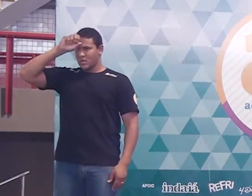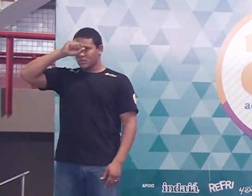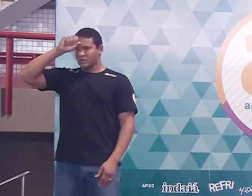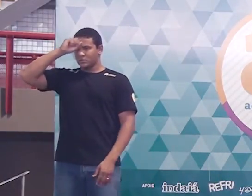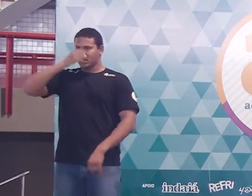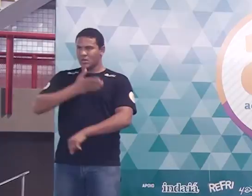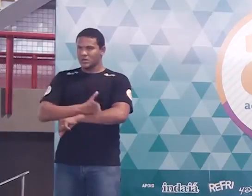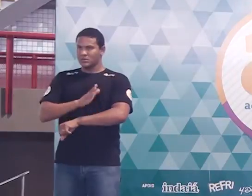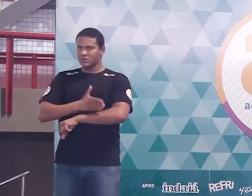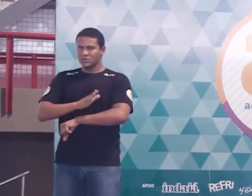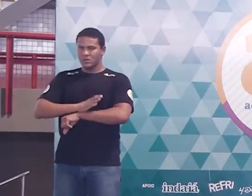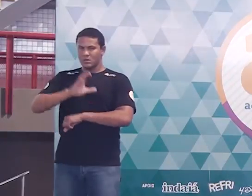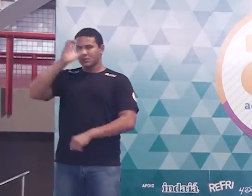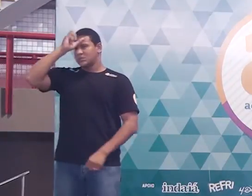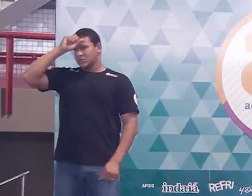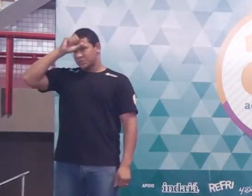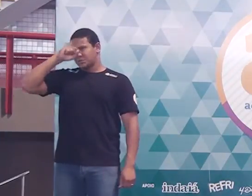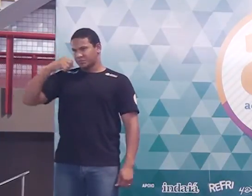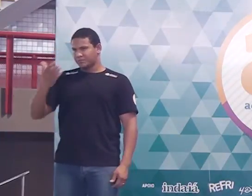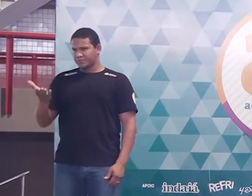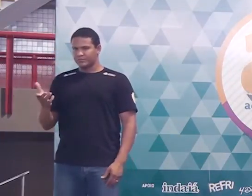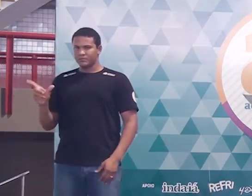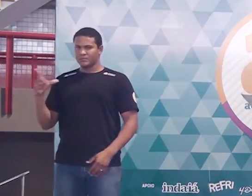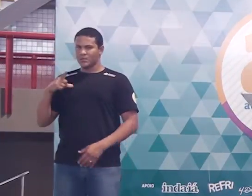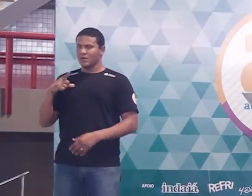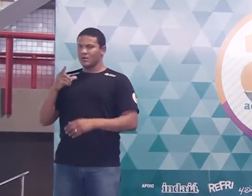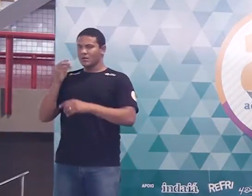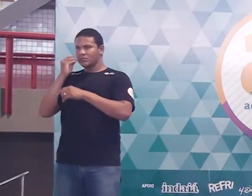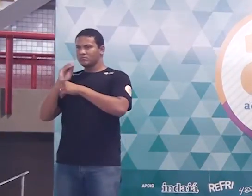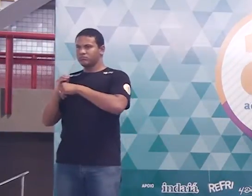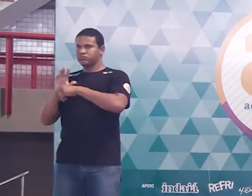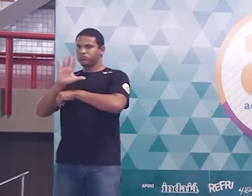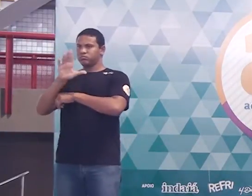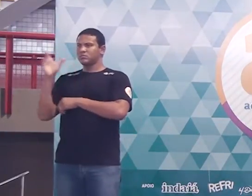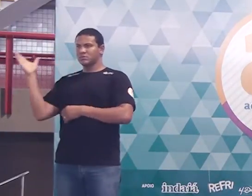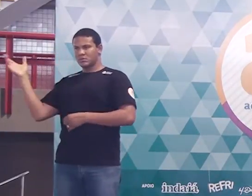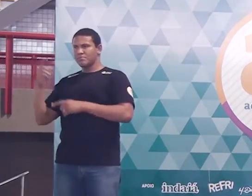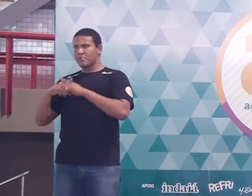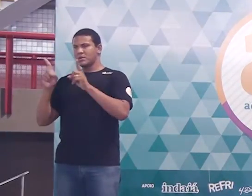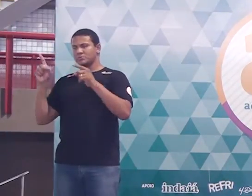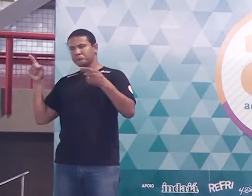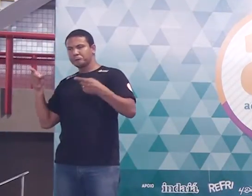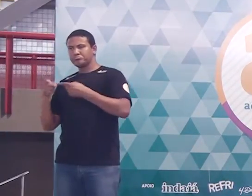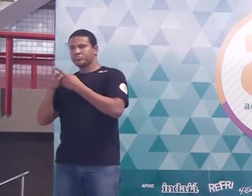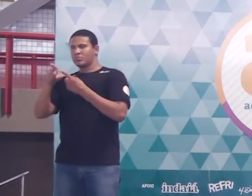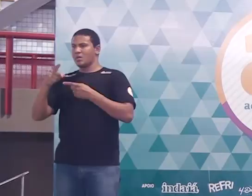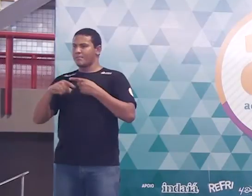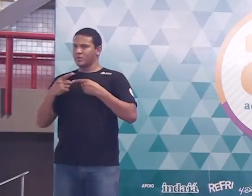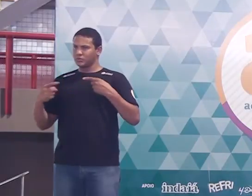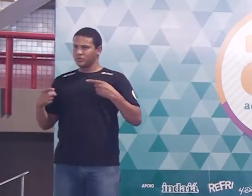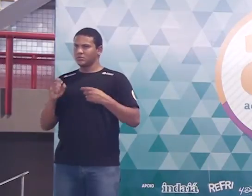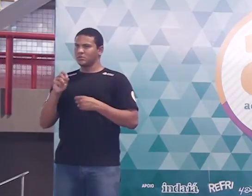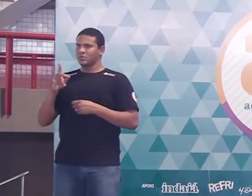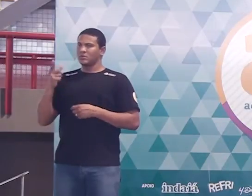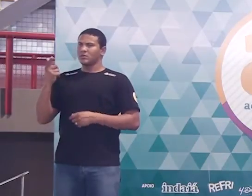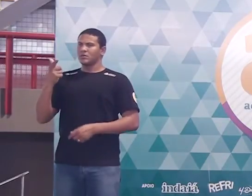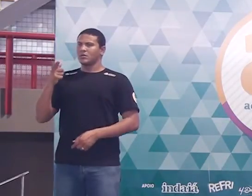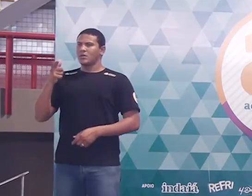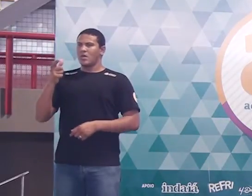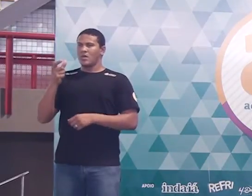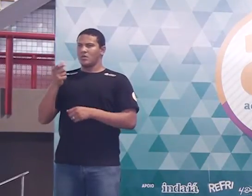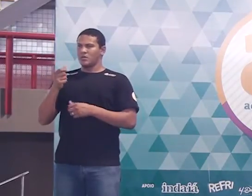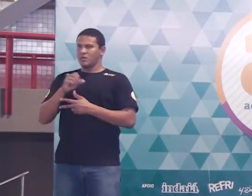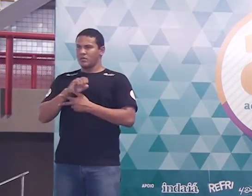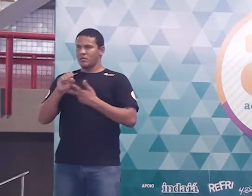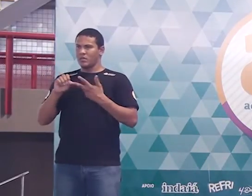Tá projetado aqui, mas você tem para acompanhar também na sua apostila, tá? Questão de número 2, foi do Enem de